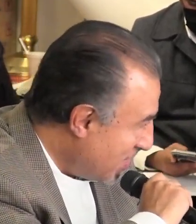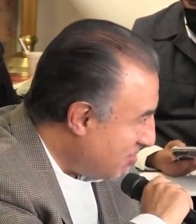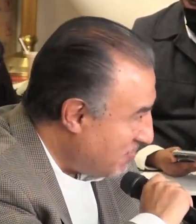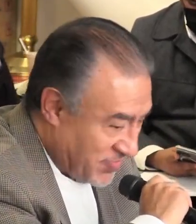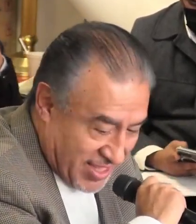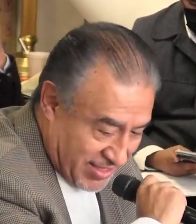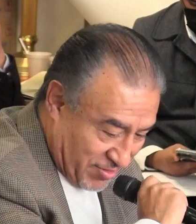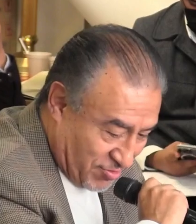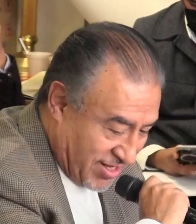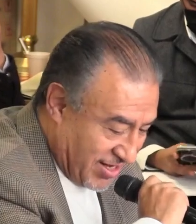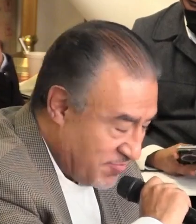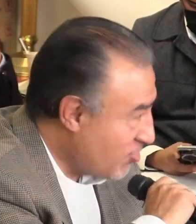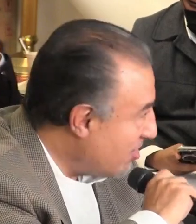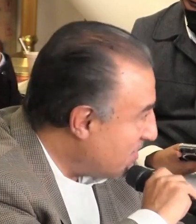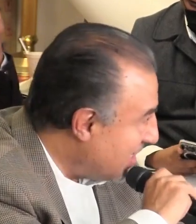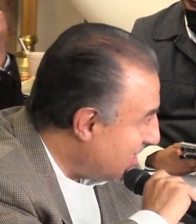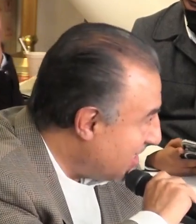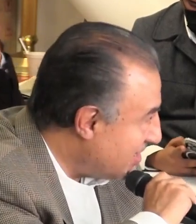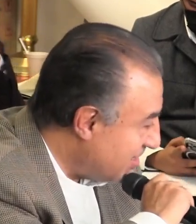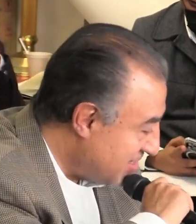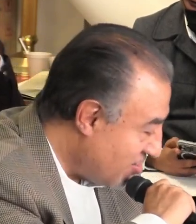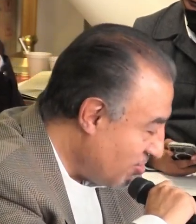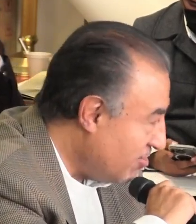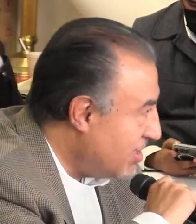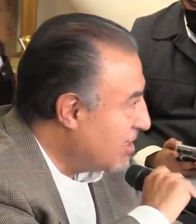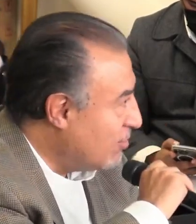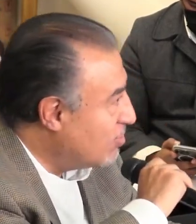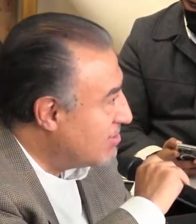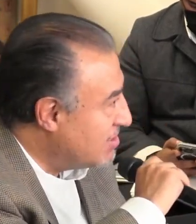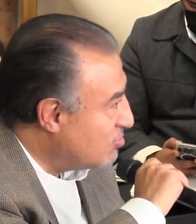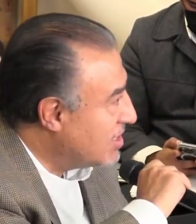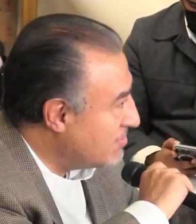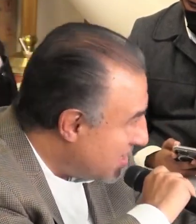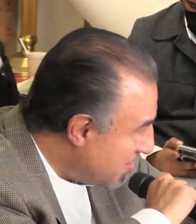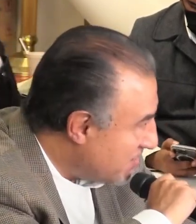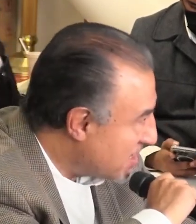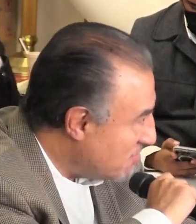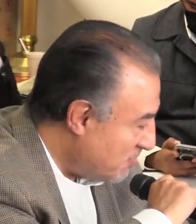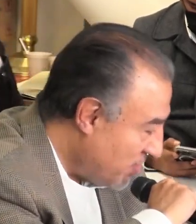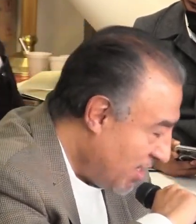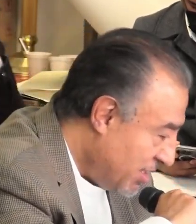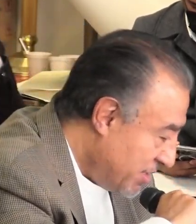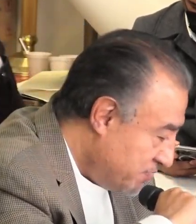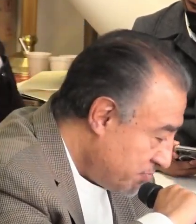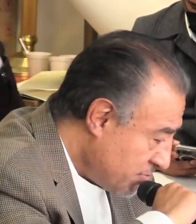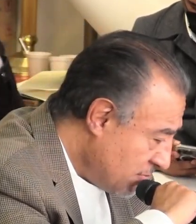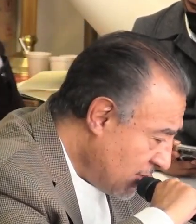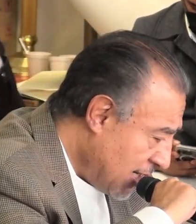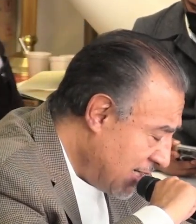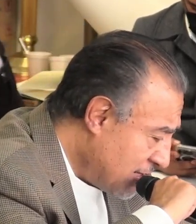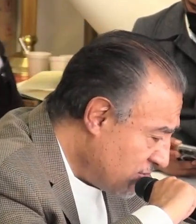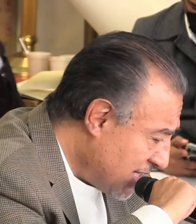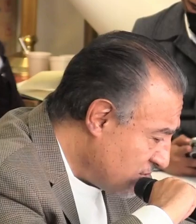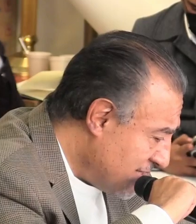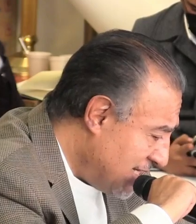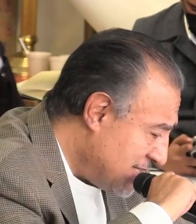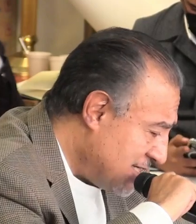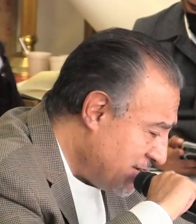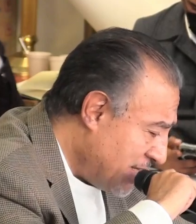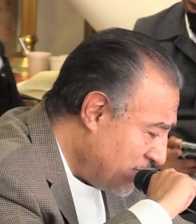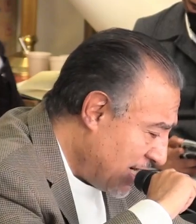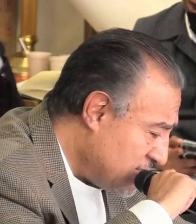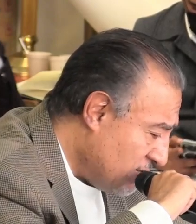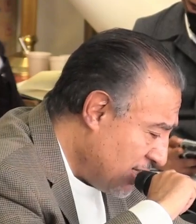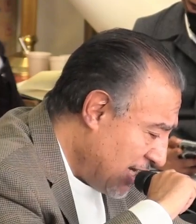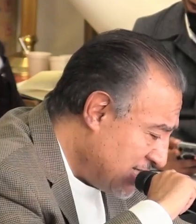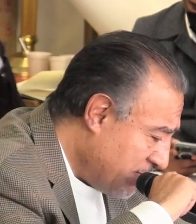desarrollo urbano dentro del Programa General de Desarrollo y cómo lo hacemos además efectivo. En el contexto del